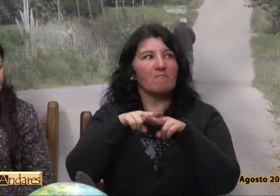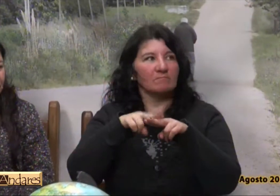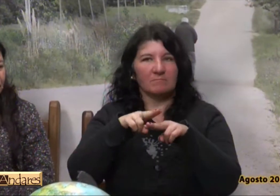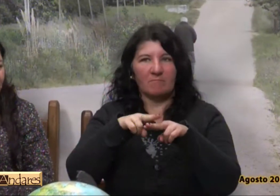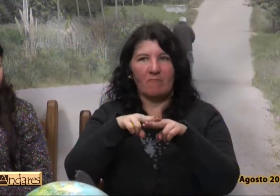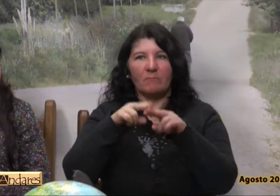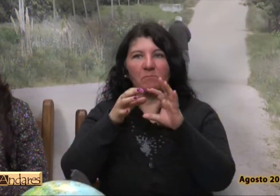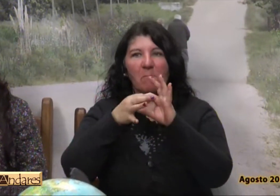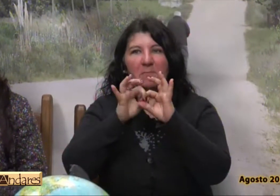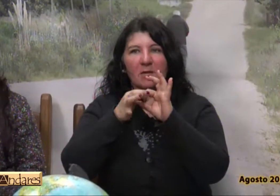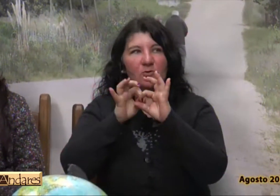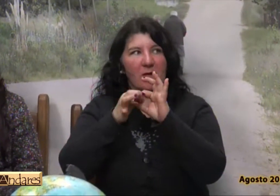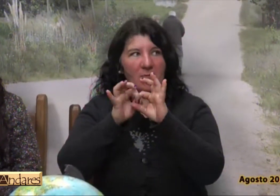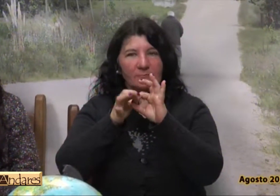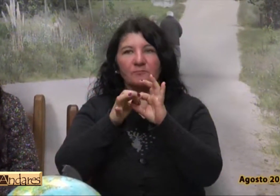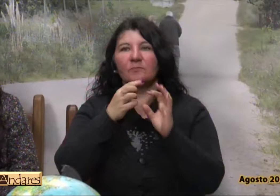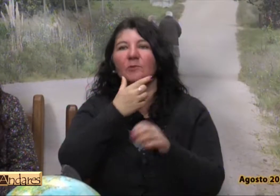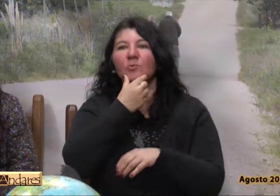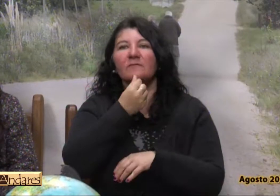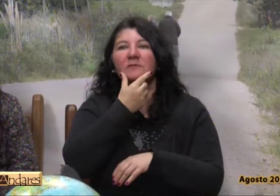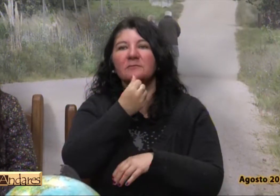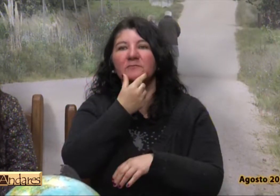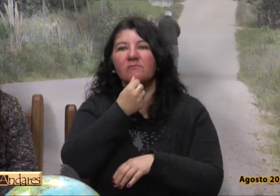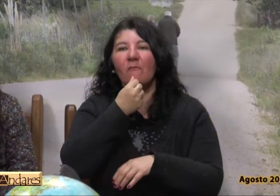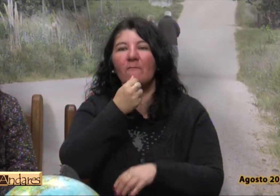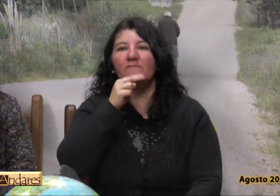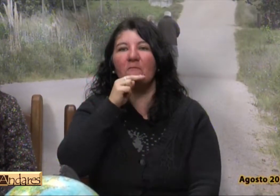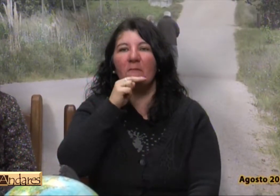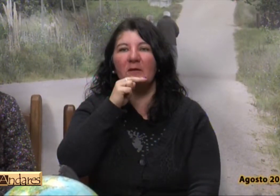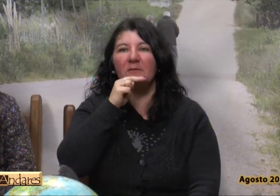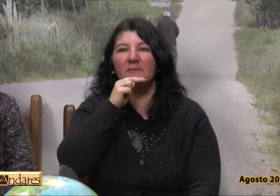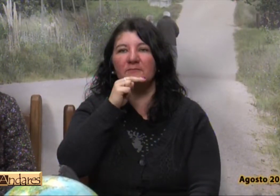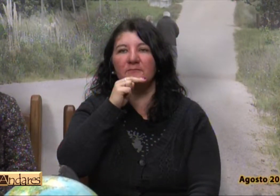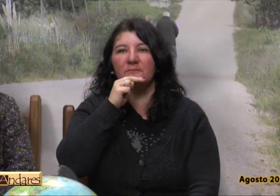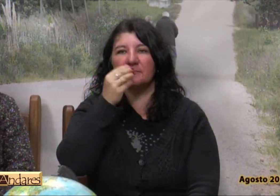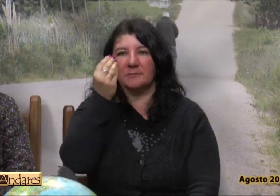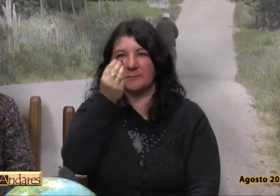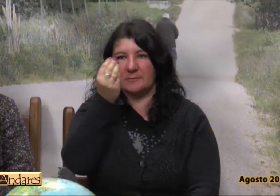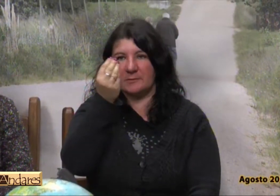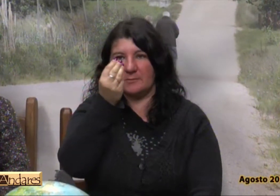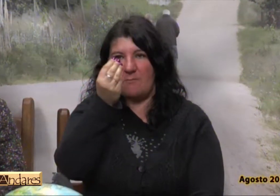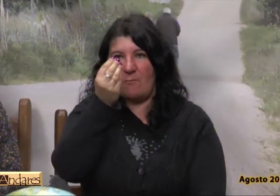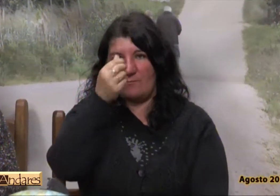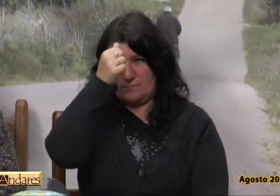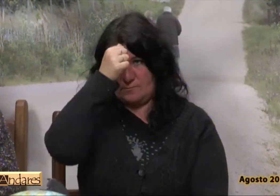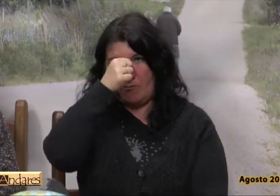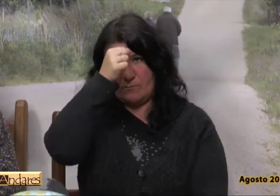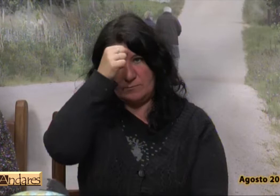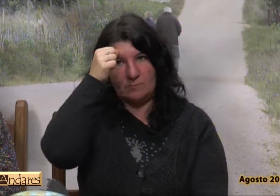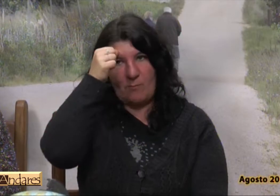Martes Martes Miércoles Jueves Viernes Sábado Y domingo